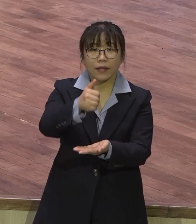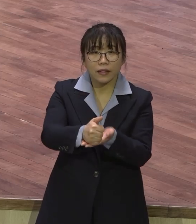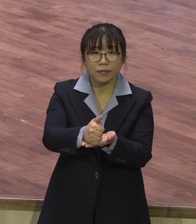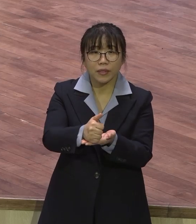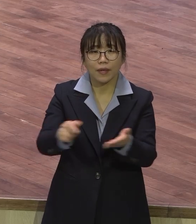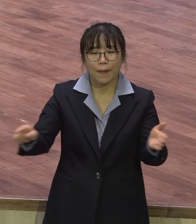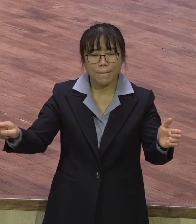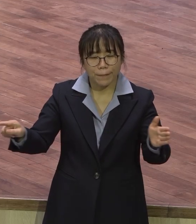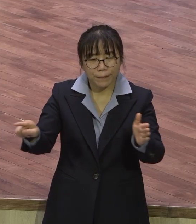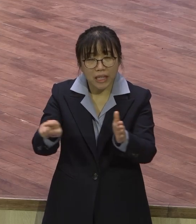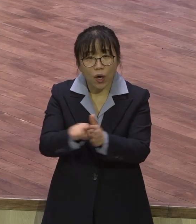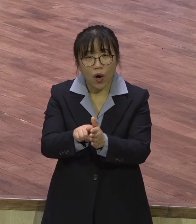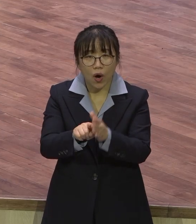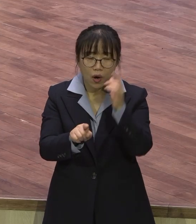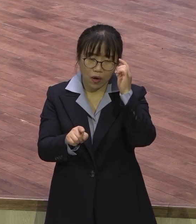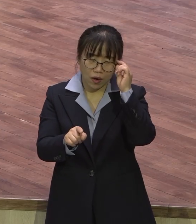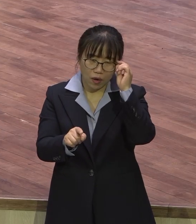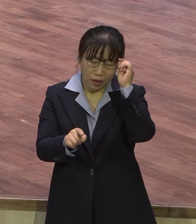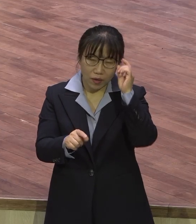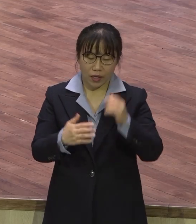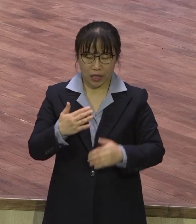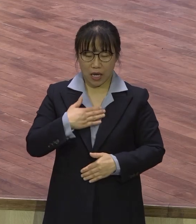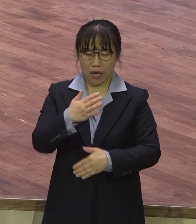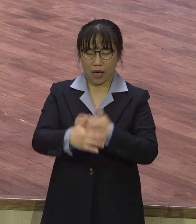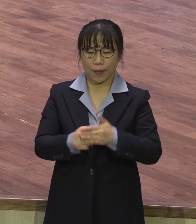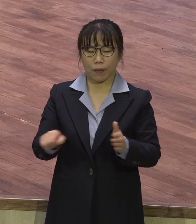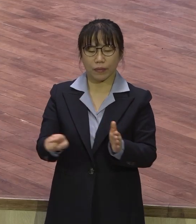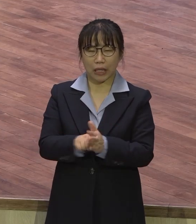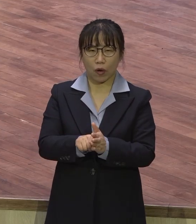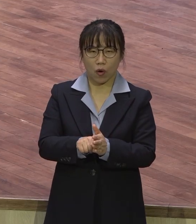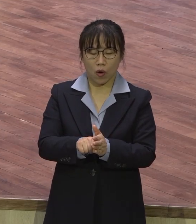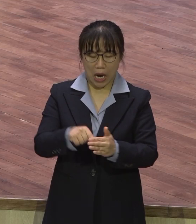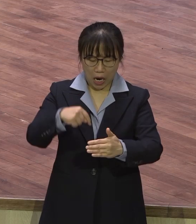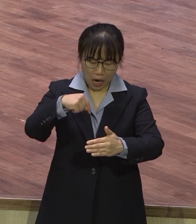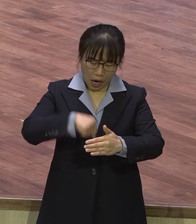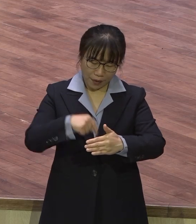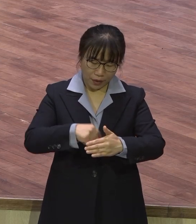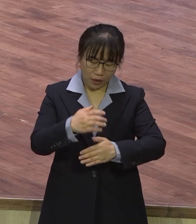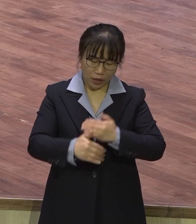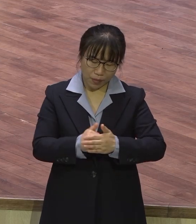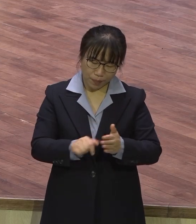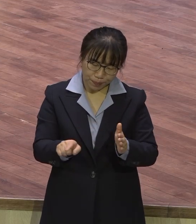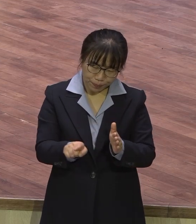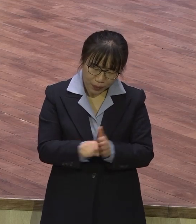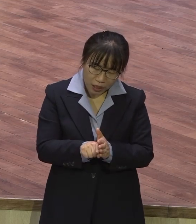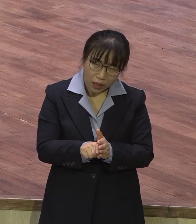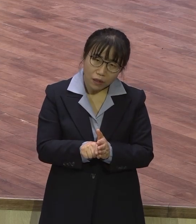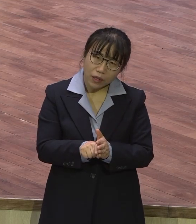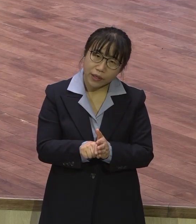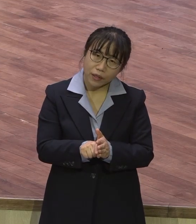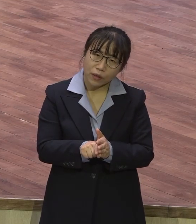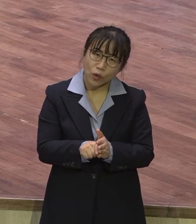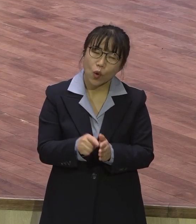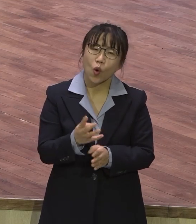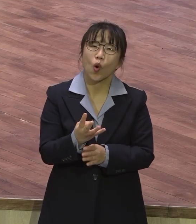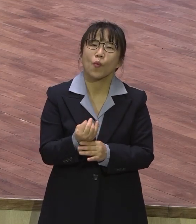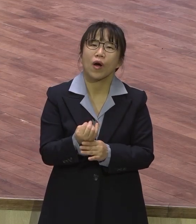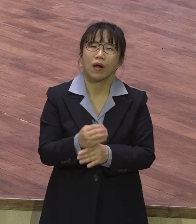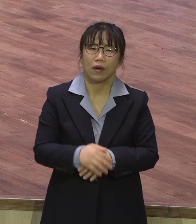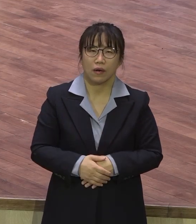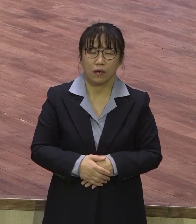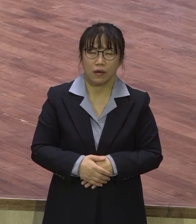하면서 얼마나 믿고 있나라는 질문이에요 교회를 다니면서 하나님을 믿는다